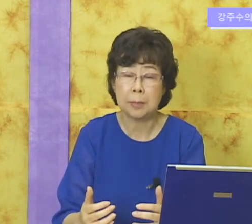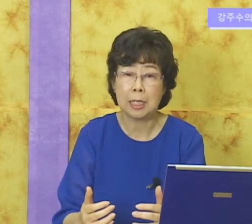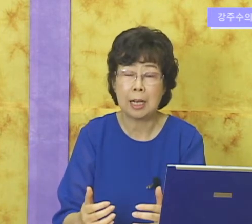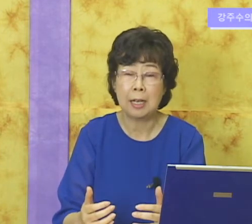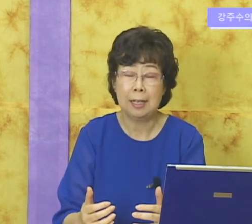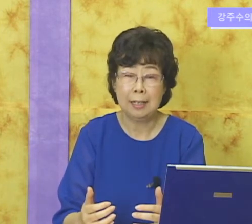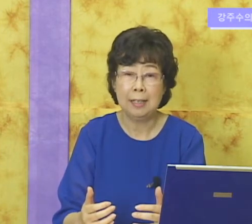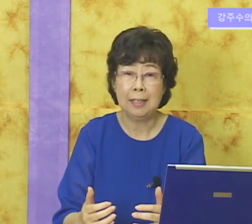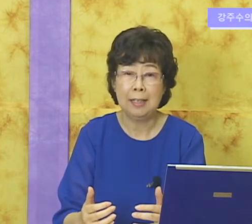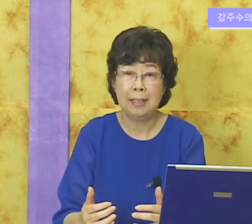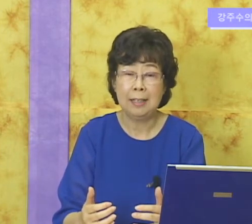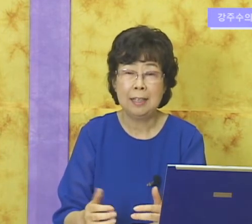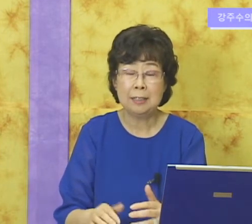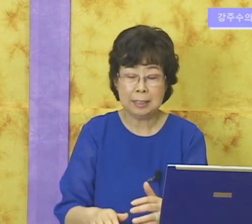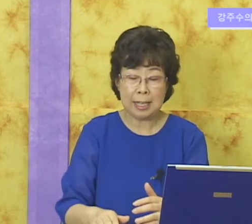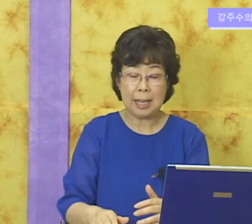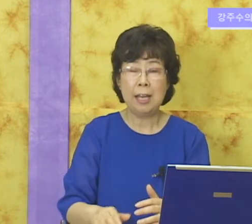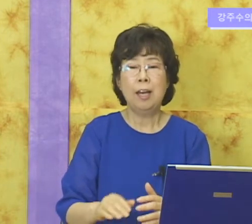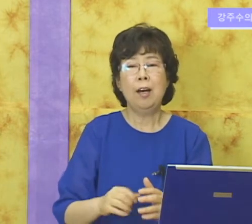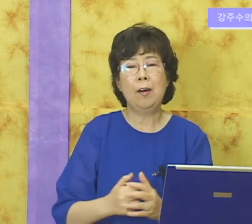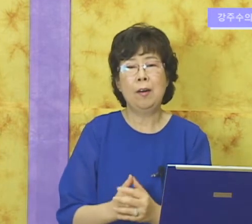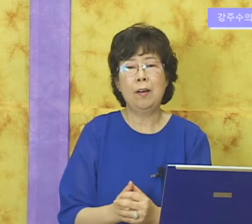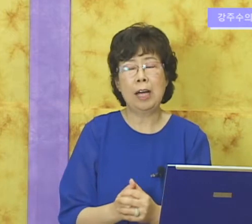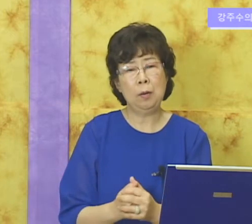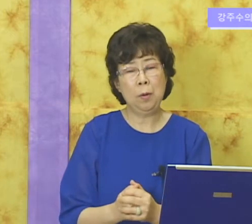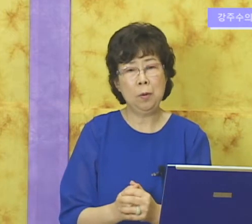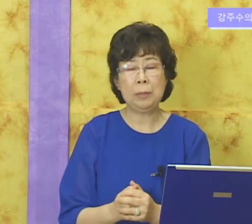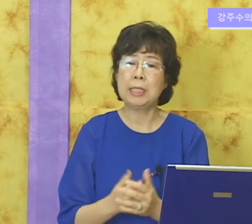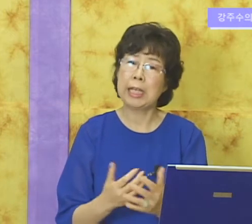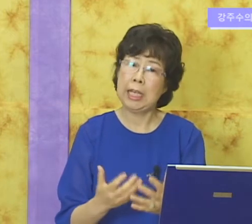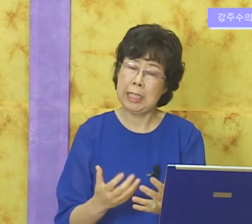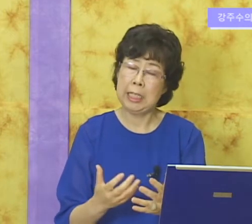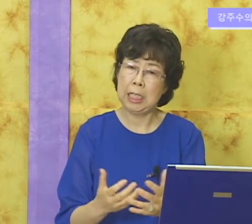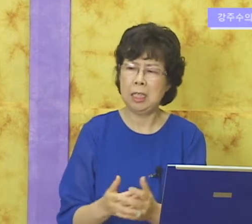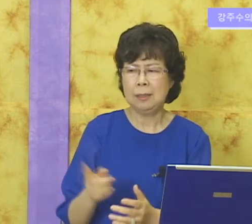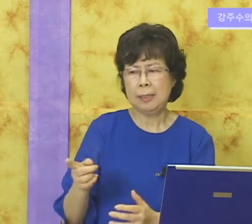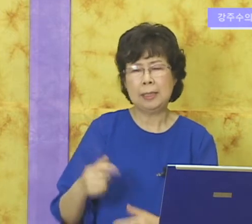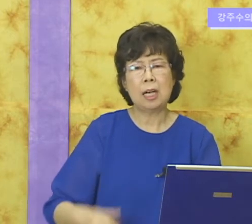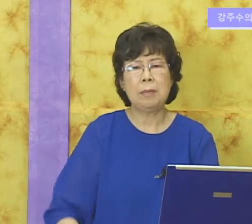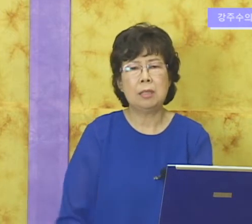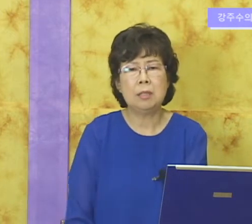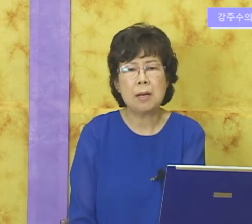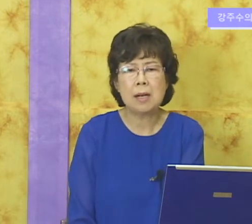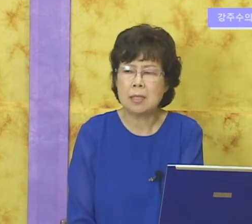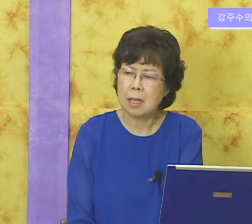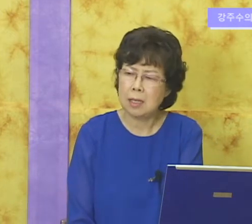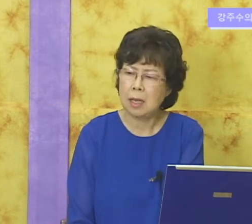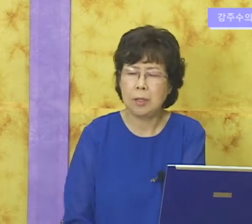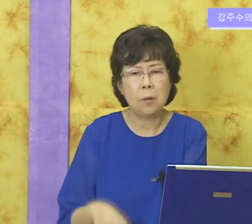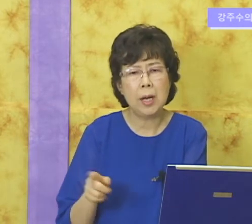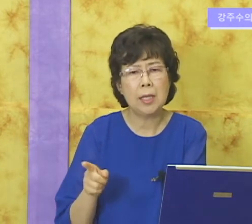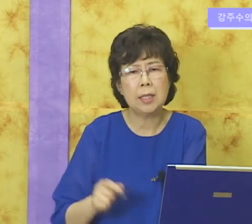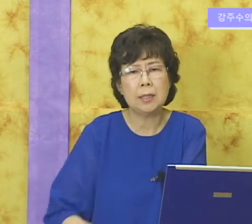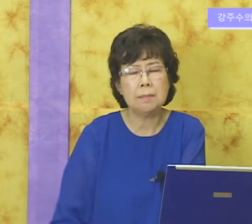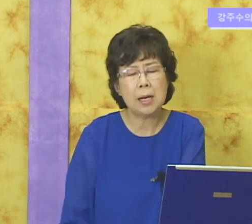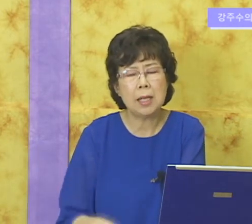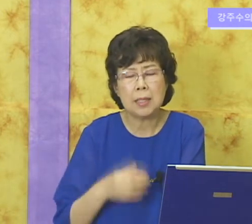많습니다. 그럴 때 간혹 비장애인이 이 사람이 거짓말을 하지 않나, 농아인이 거짓말을 하지